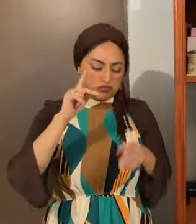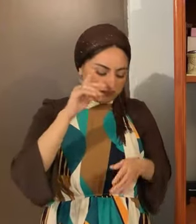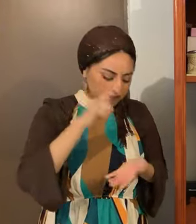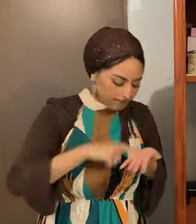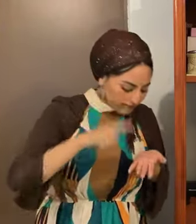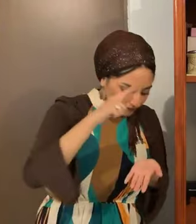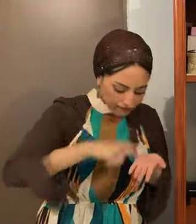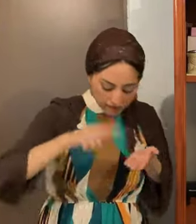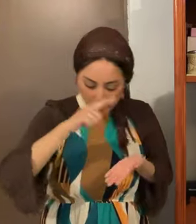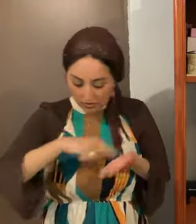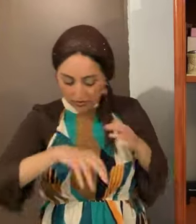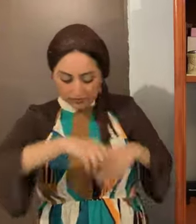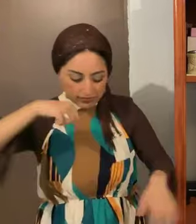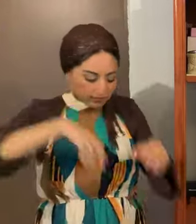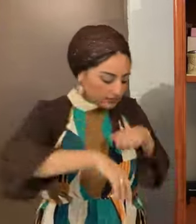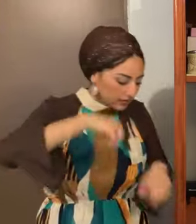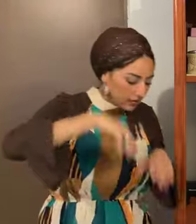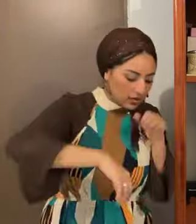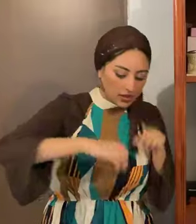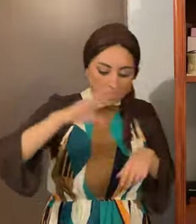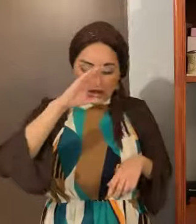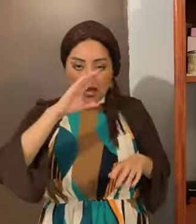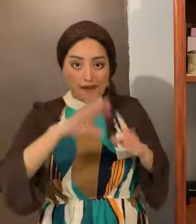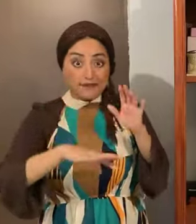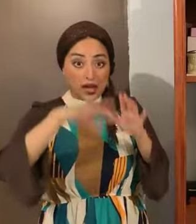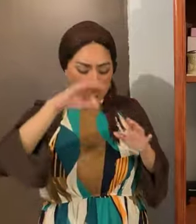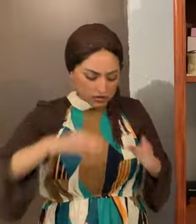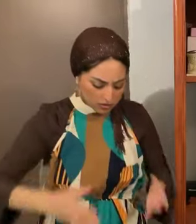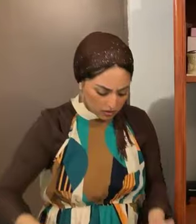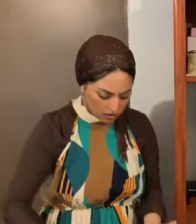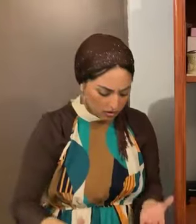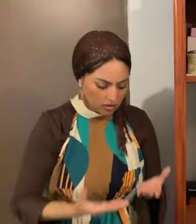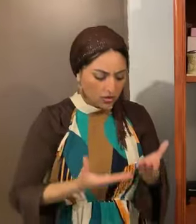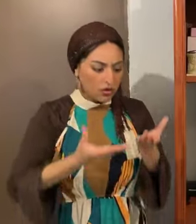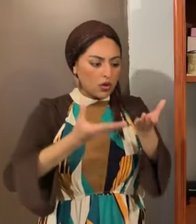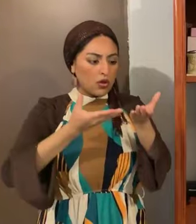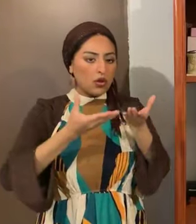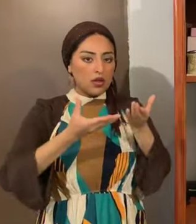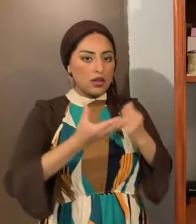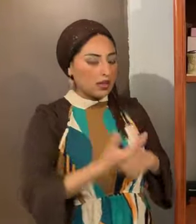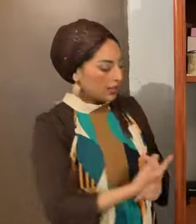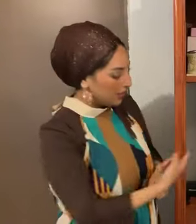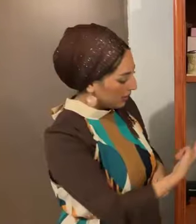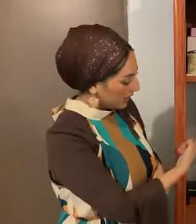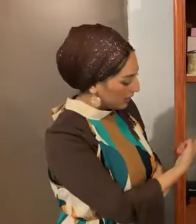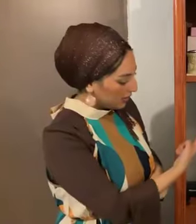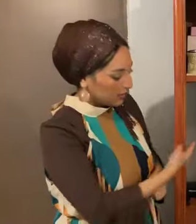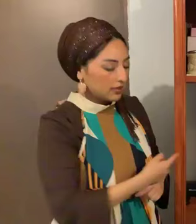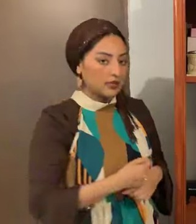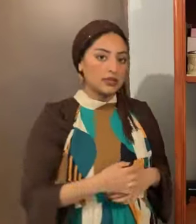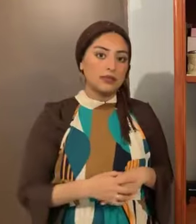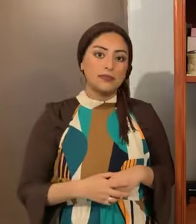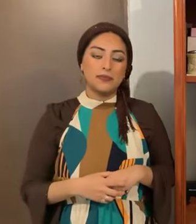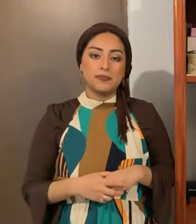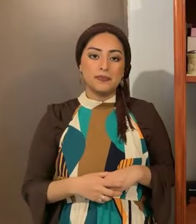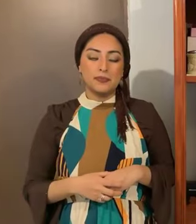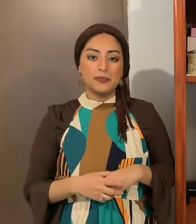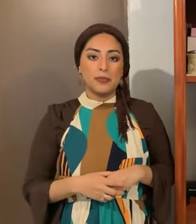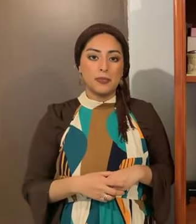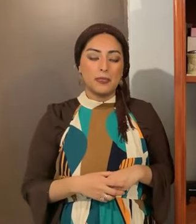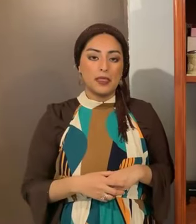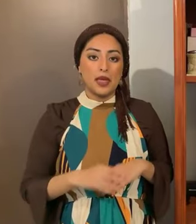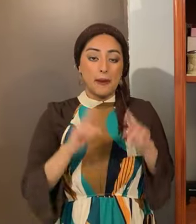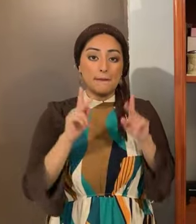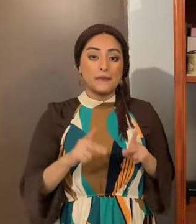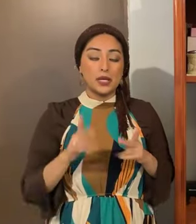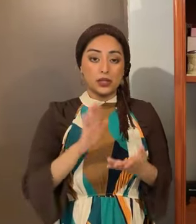encontraron un artefacto que calculan del año 1200 antes de nuestro Adón Yahshua Mashiach. Un